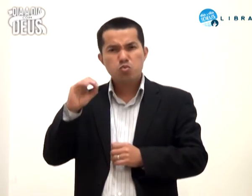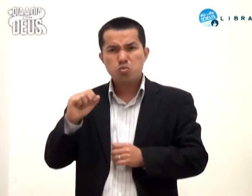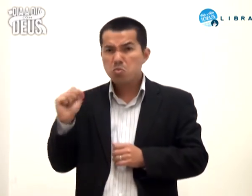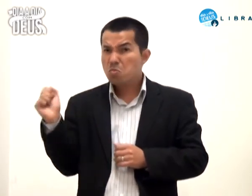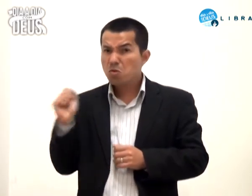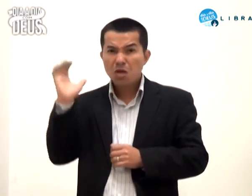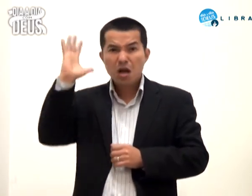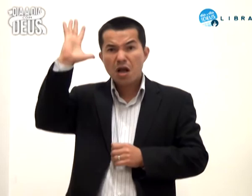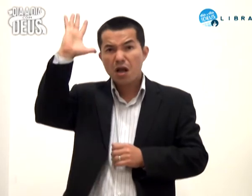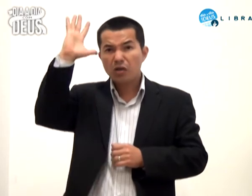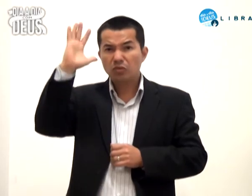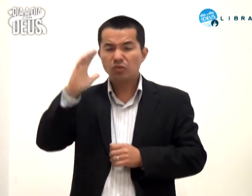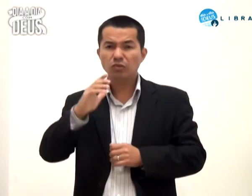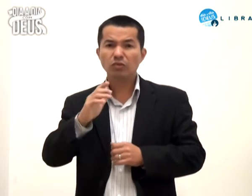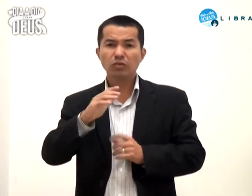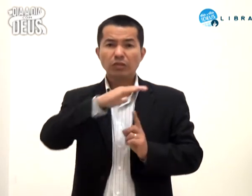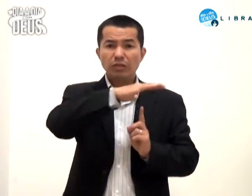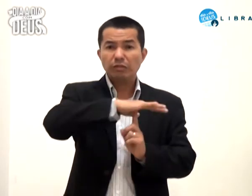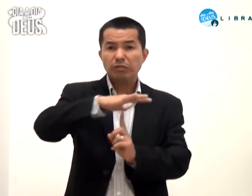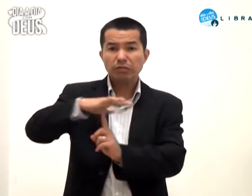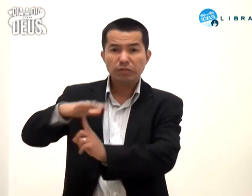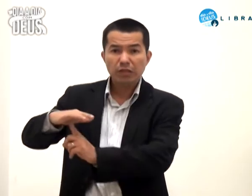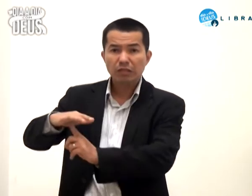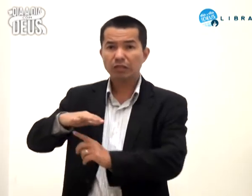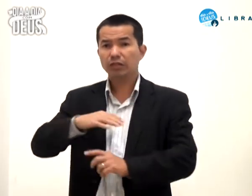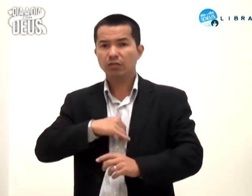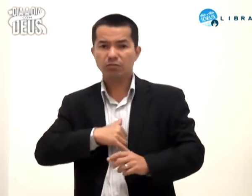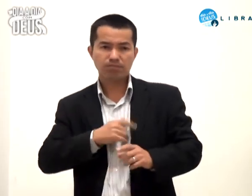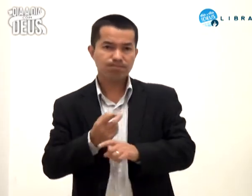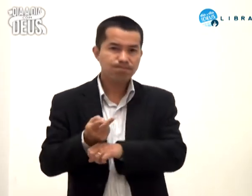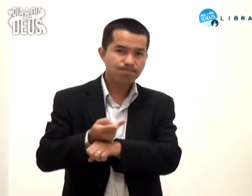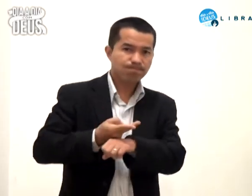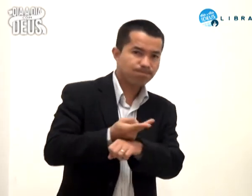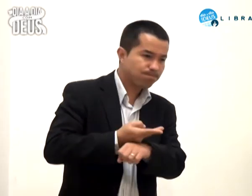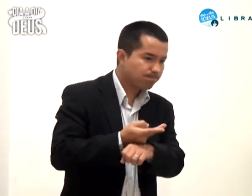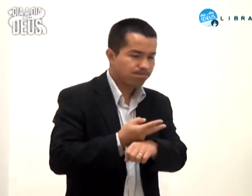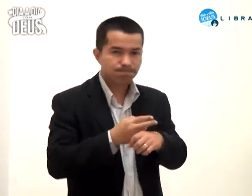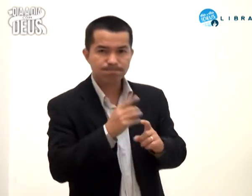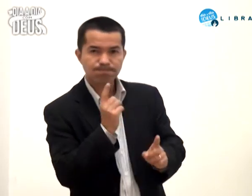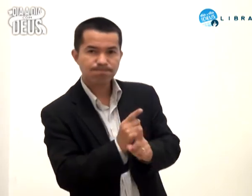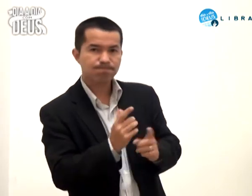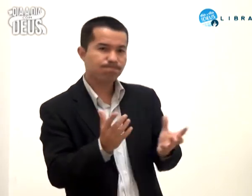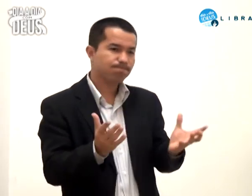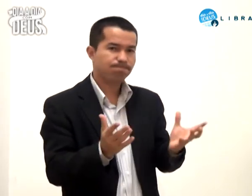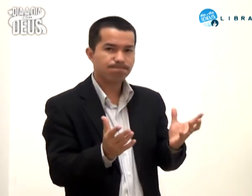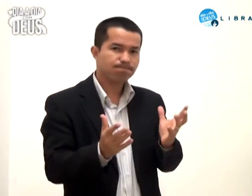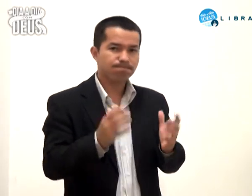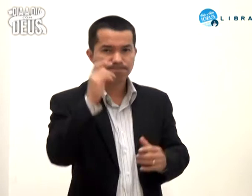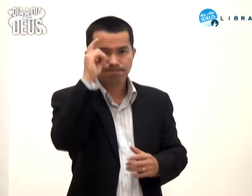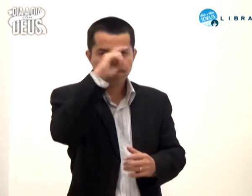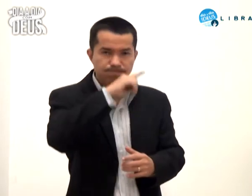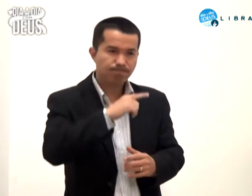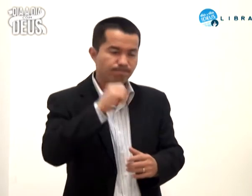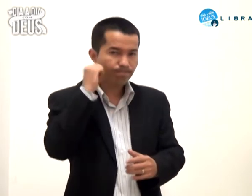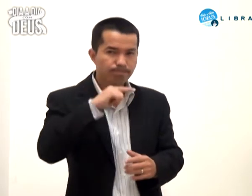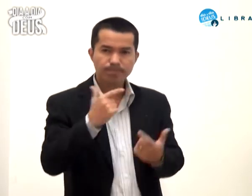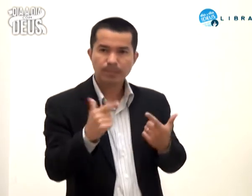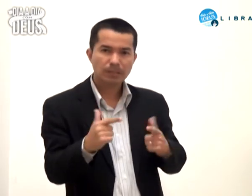que tinha para ir na feira, para ir lá no lugar onde vende os legumes e as frutas perto da casa